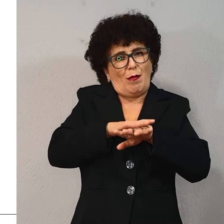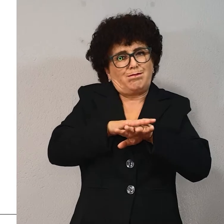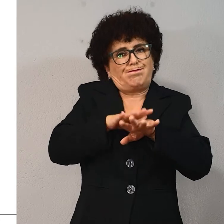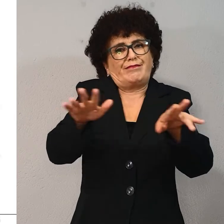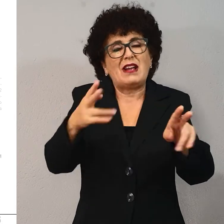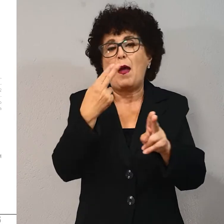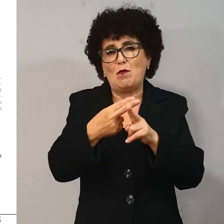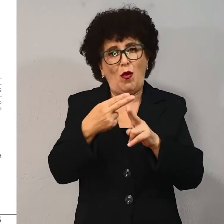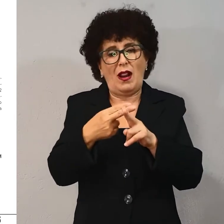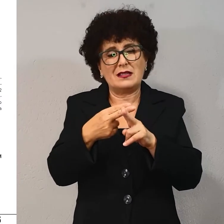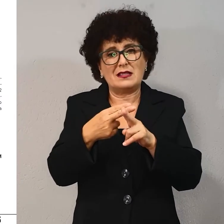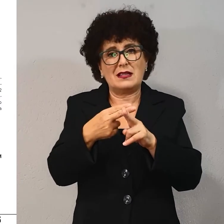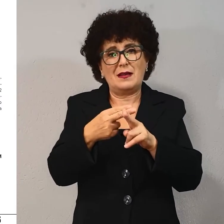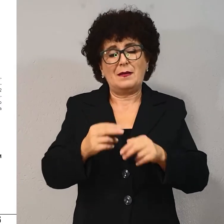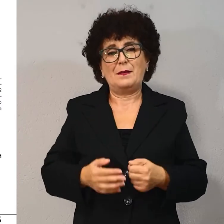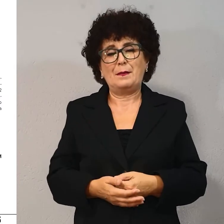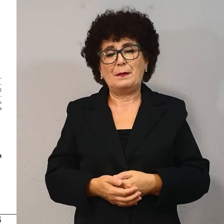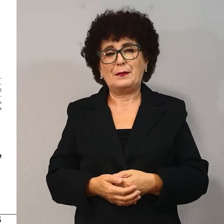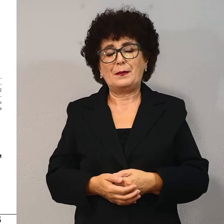инфекции.